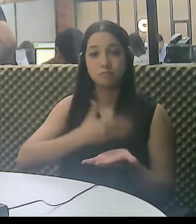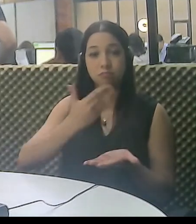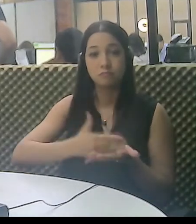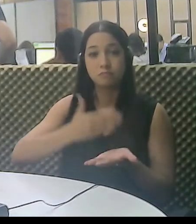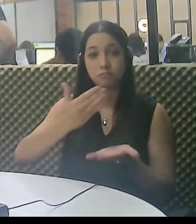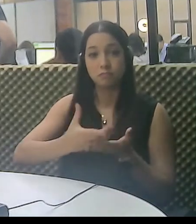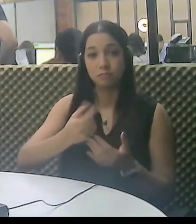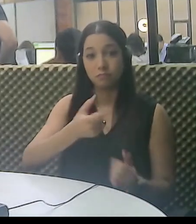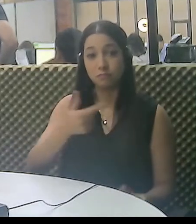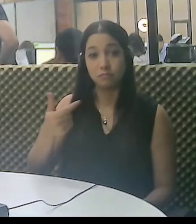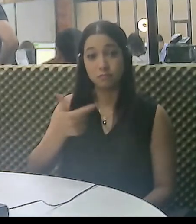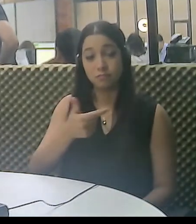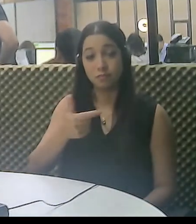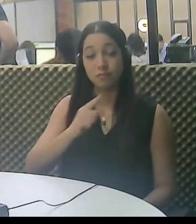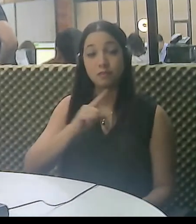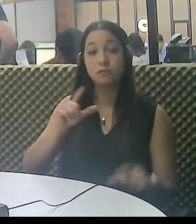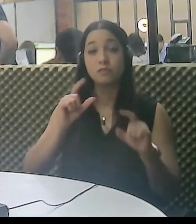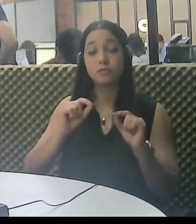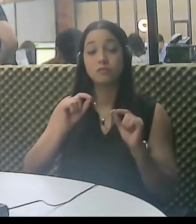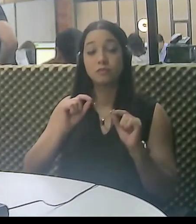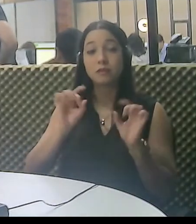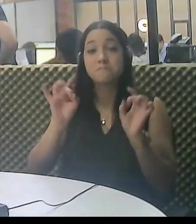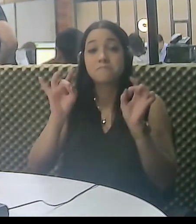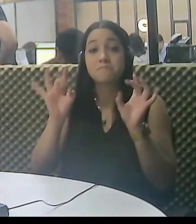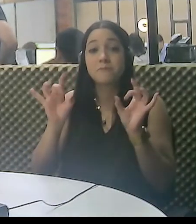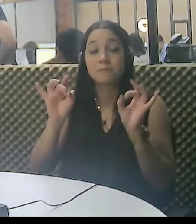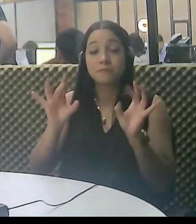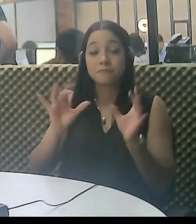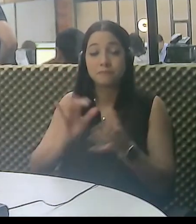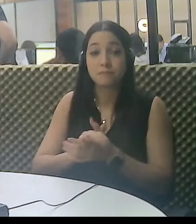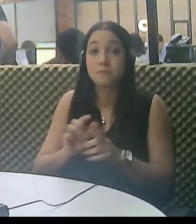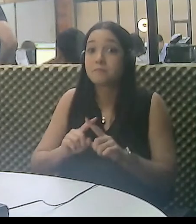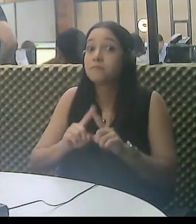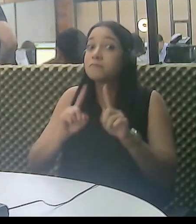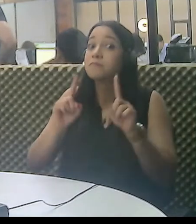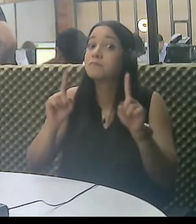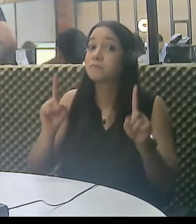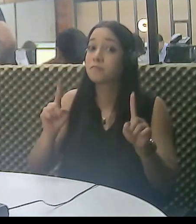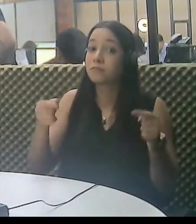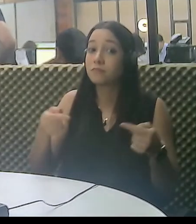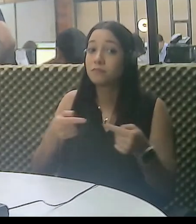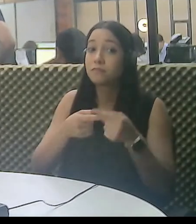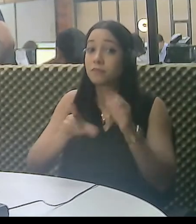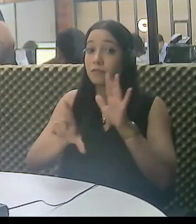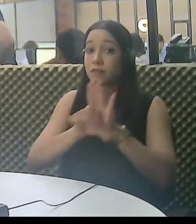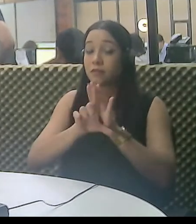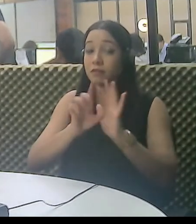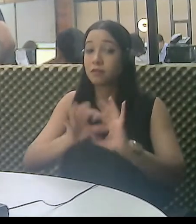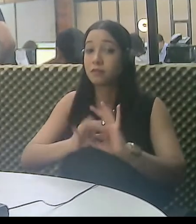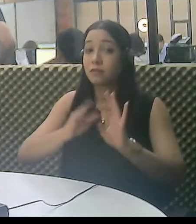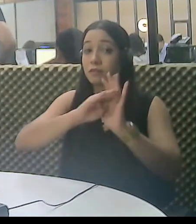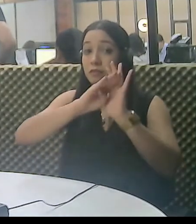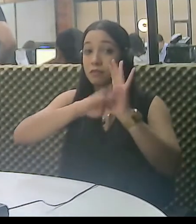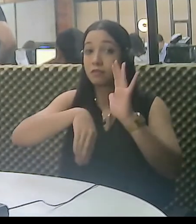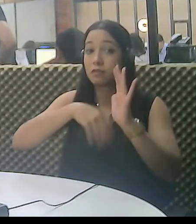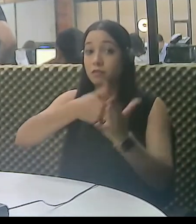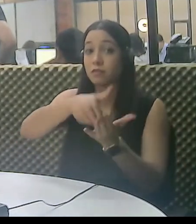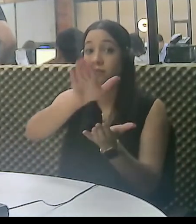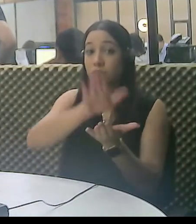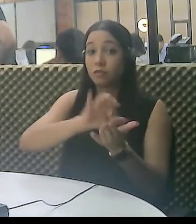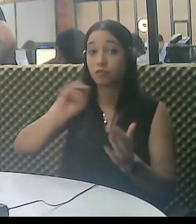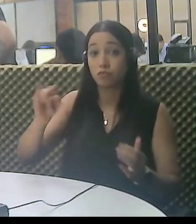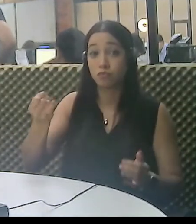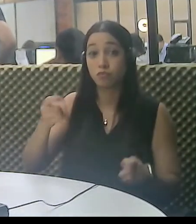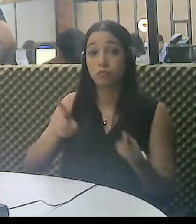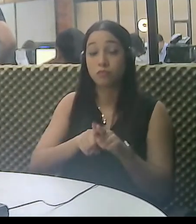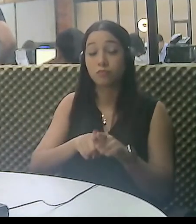Extra 2022 oferece condições específicas. Porém, em comum, as leis permitem descontos sobre multas e juros e